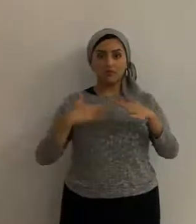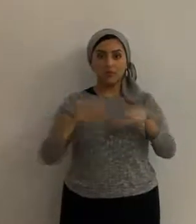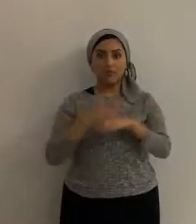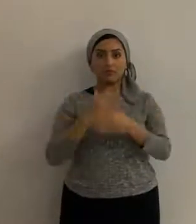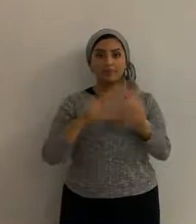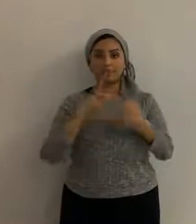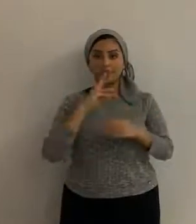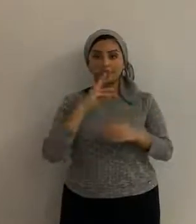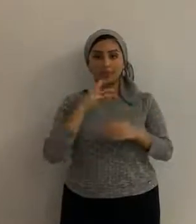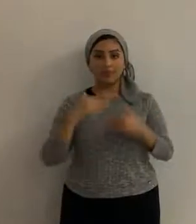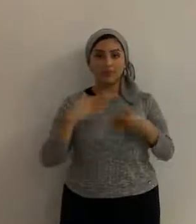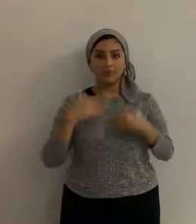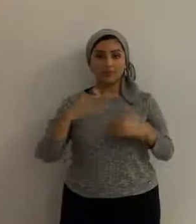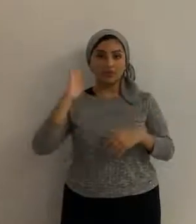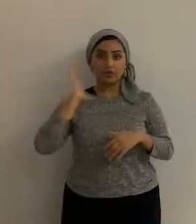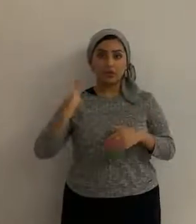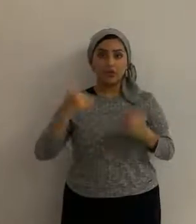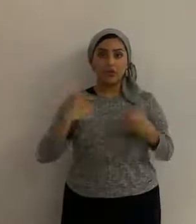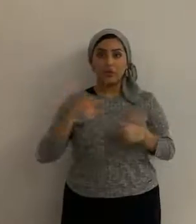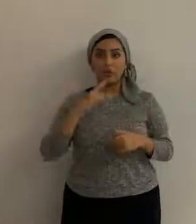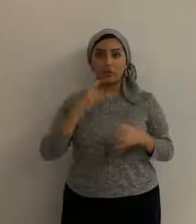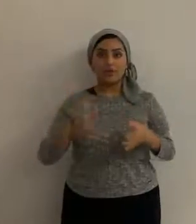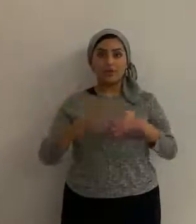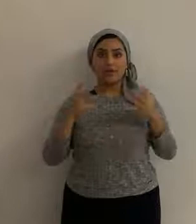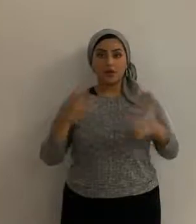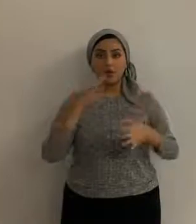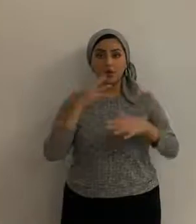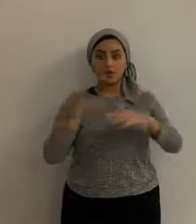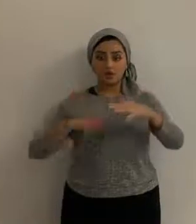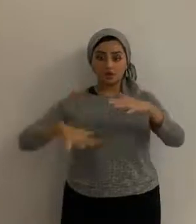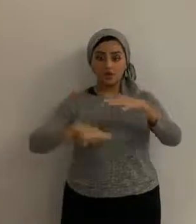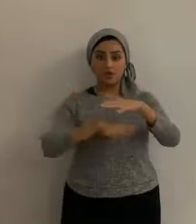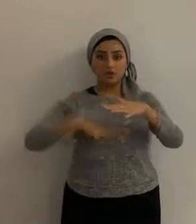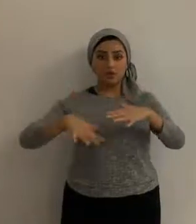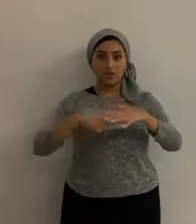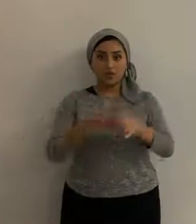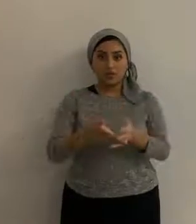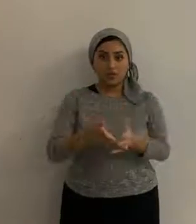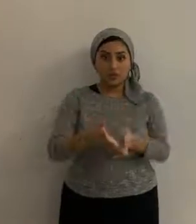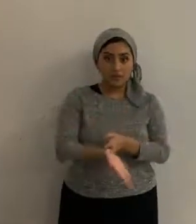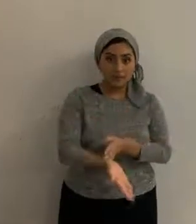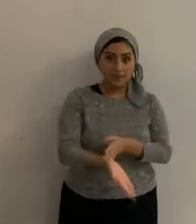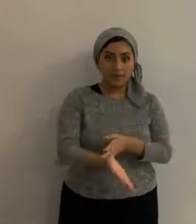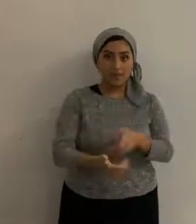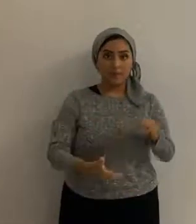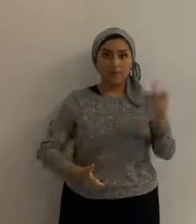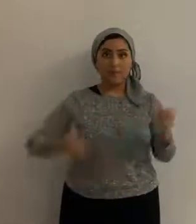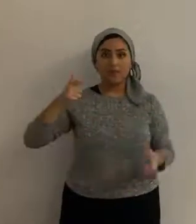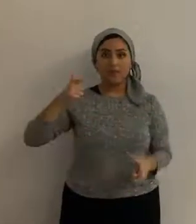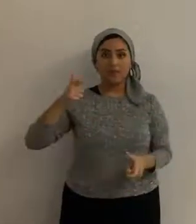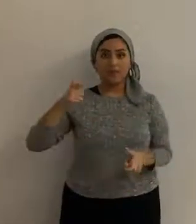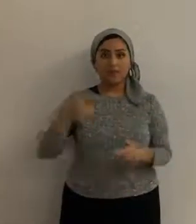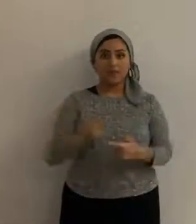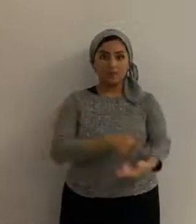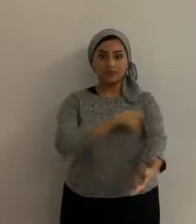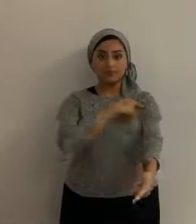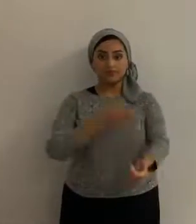Hay lago, hay mucha agua, y el suelo profundo está a grandes distancias, a